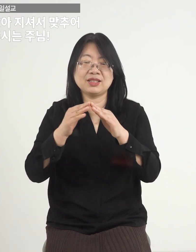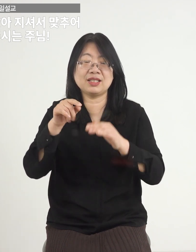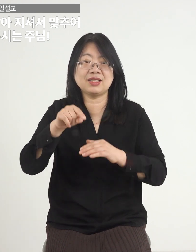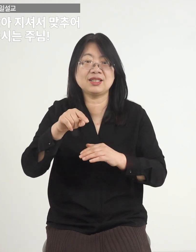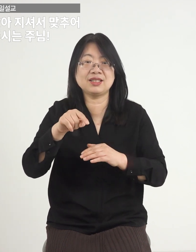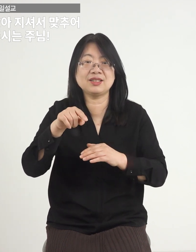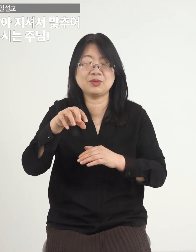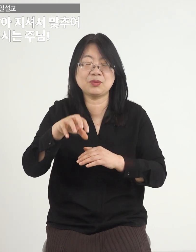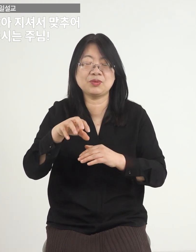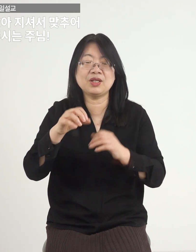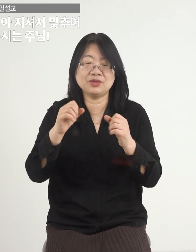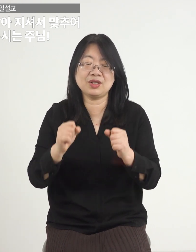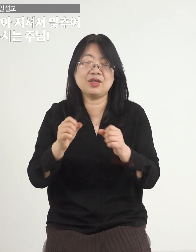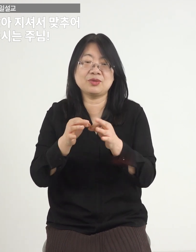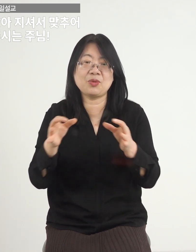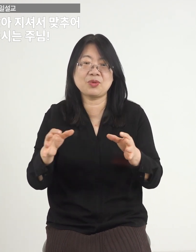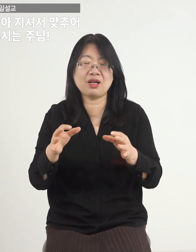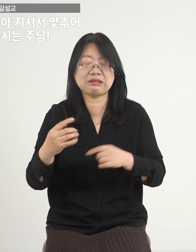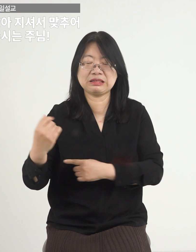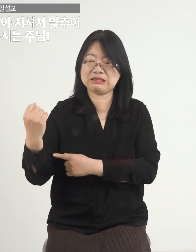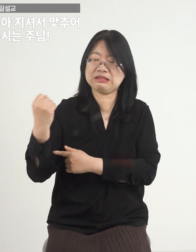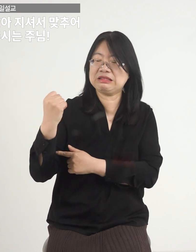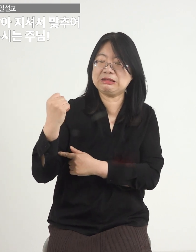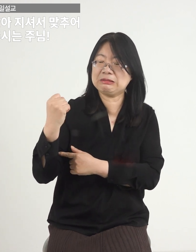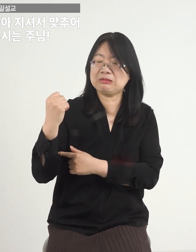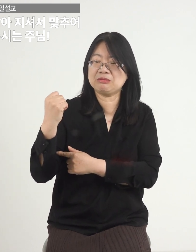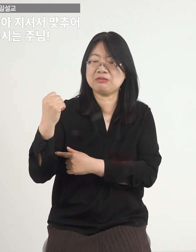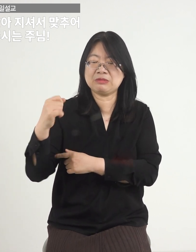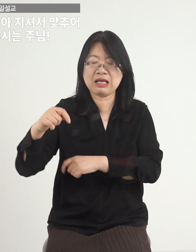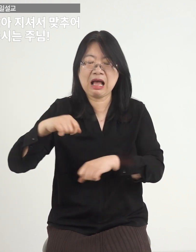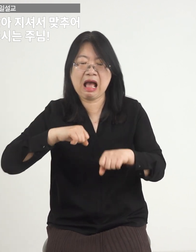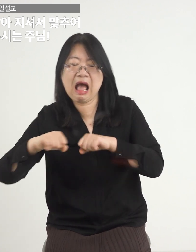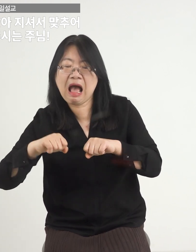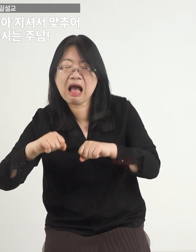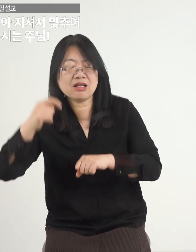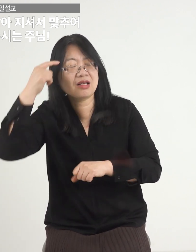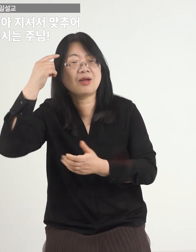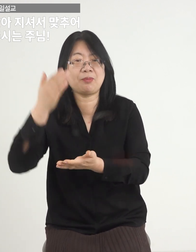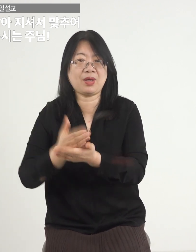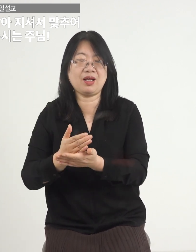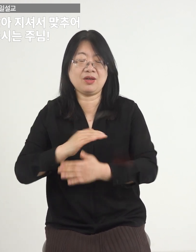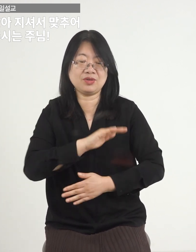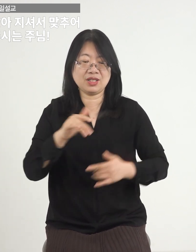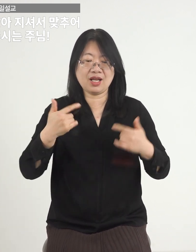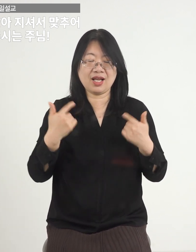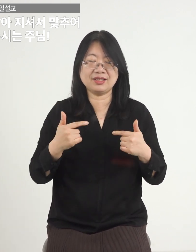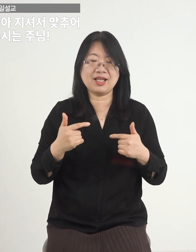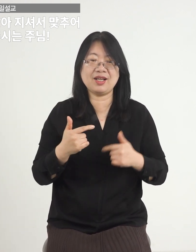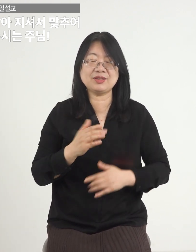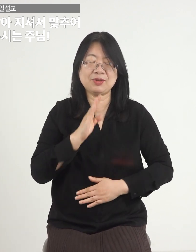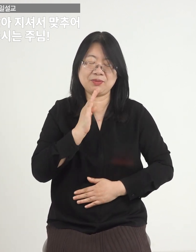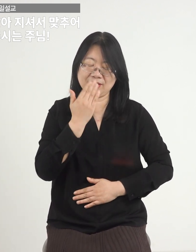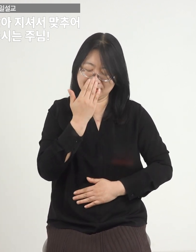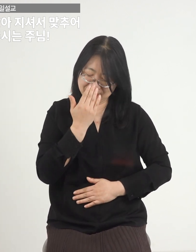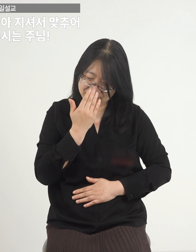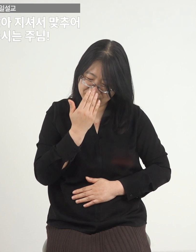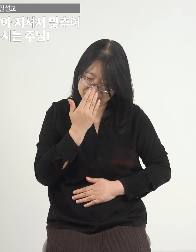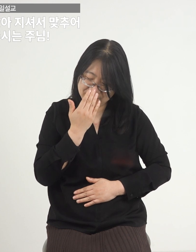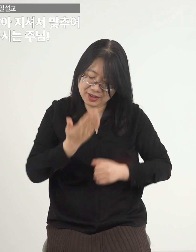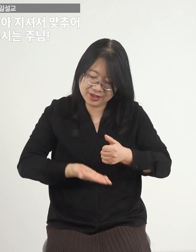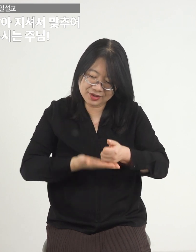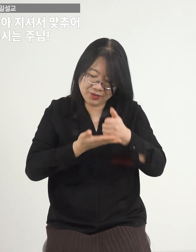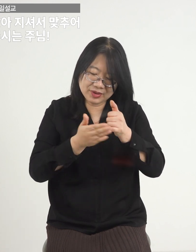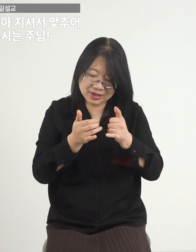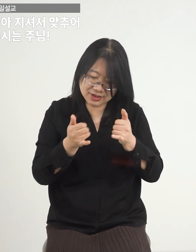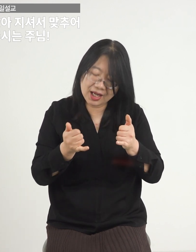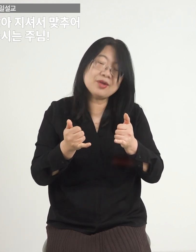갑의 정신과 갑의 개념을 가져서는 안 돼요. 우리는 항상 낮아져서 섬기는 자로